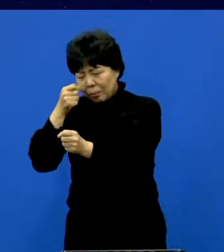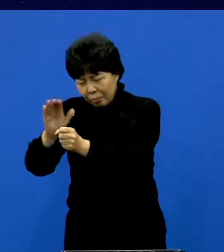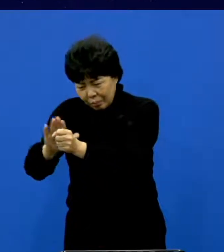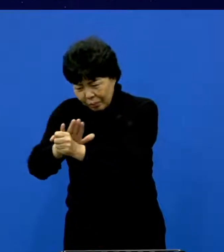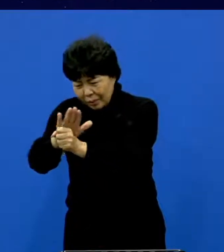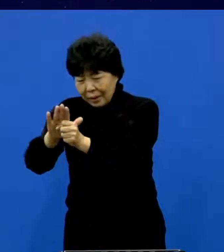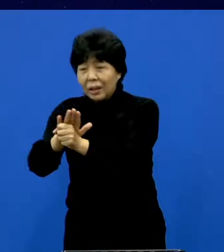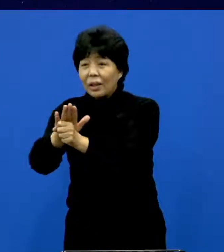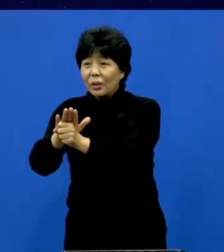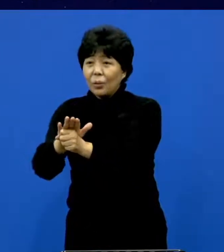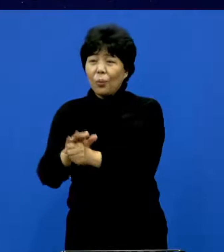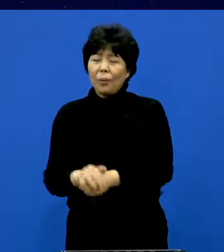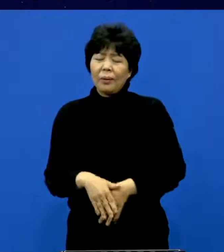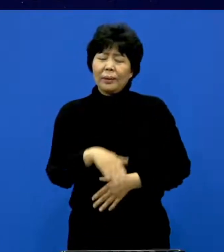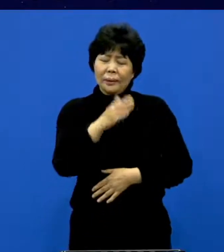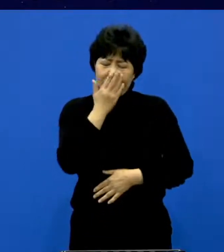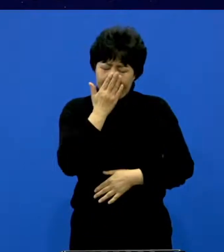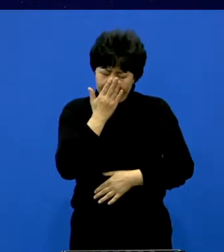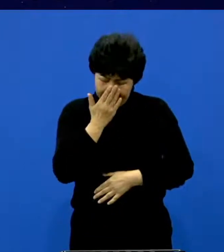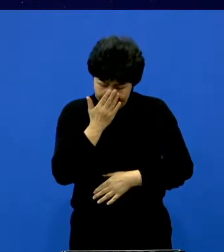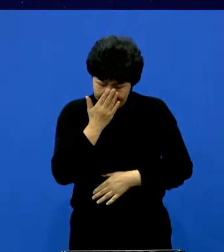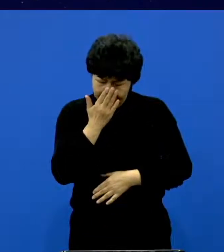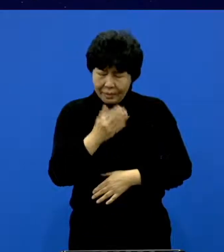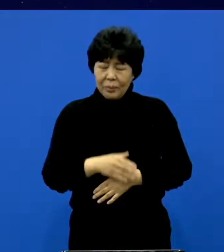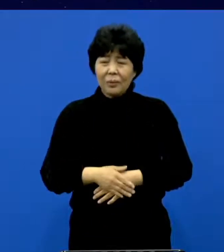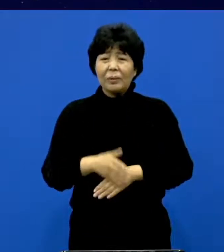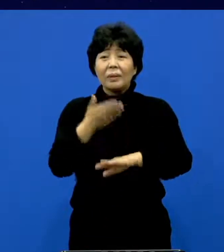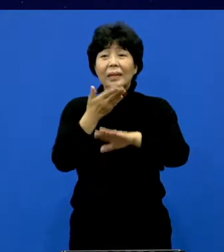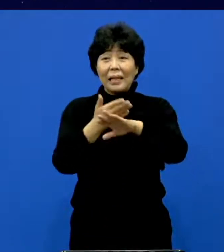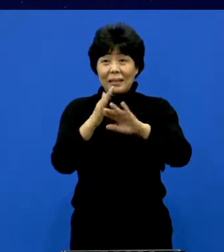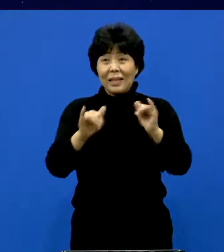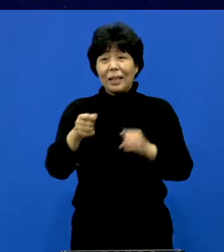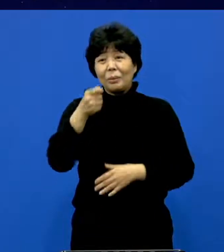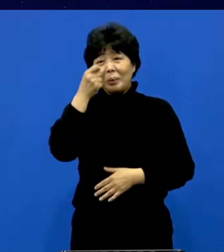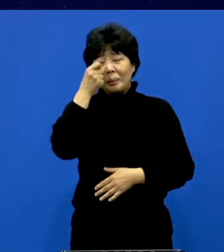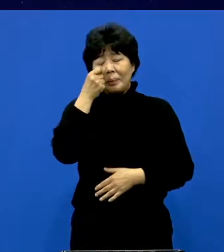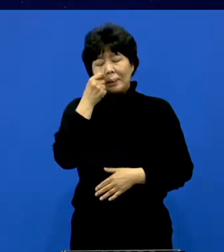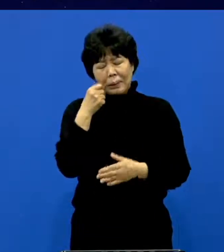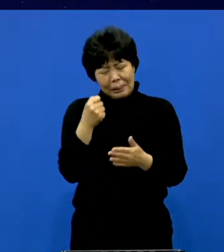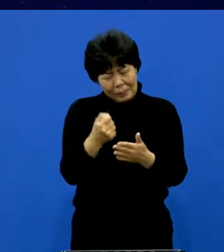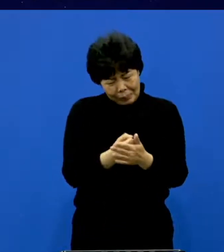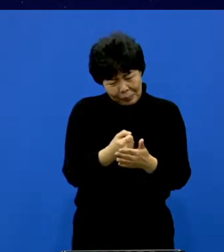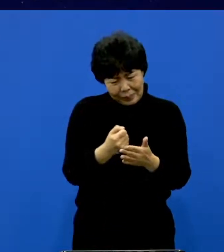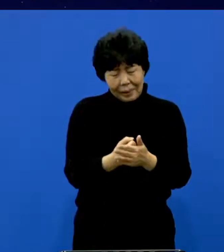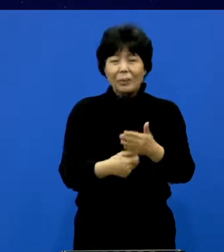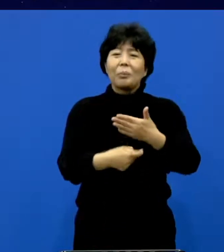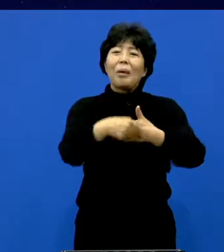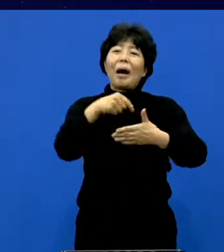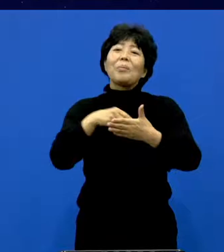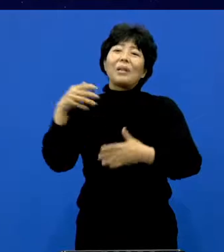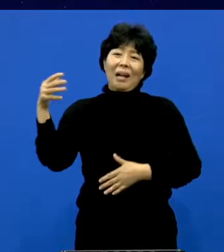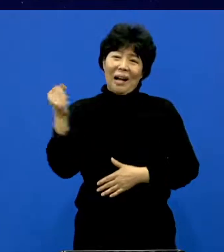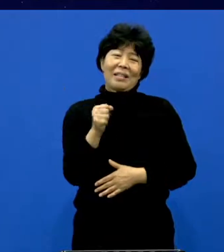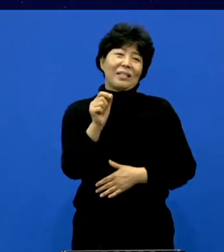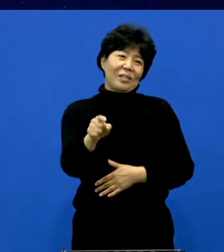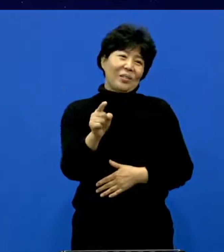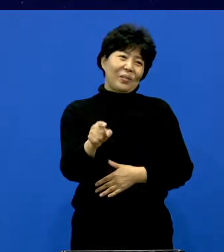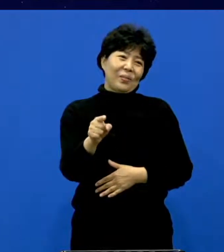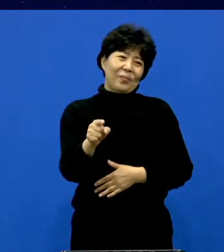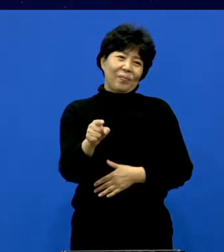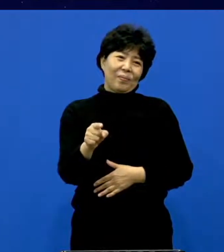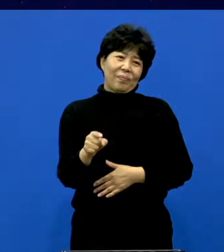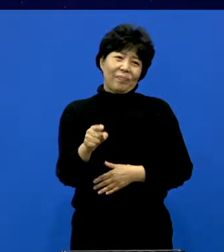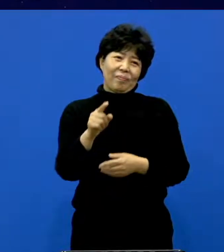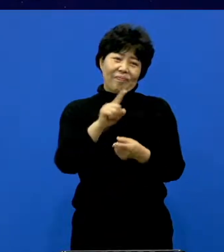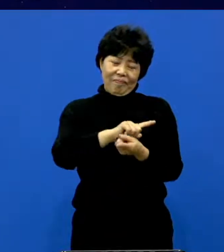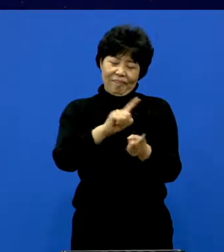겸손하고 다른 사람을 동정하는 것. 여러분은 이것 교회 안에서 그리스도인들이 함께 경험해 가야